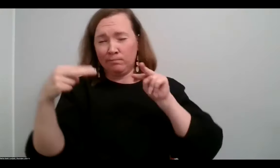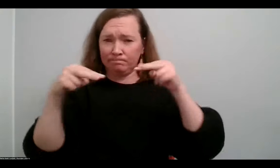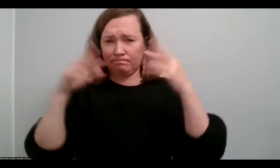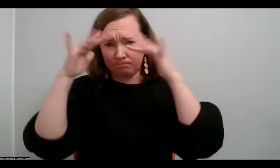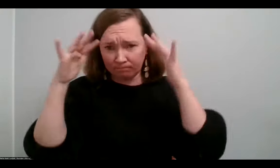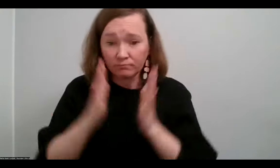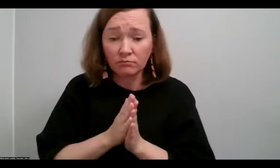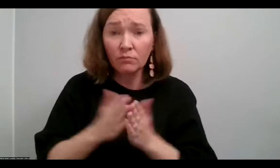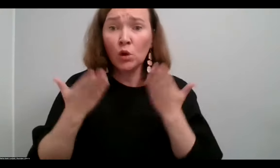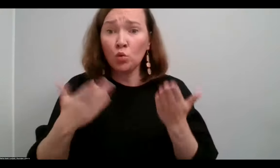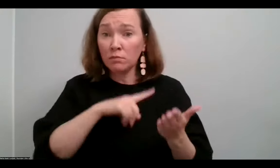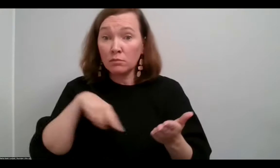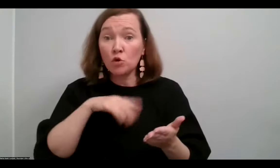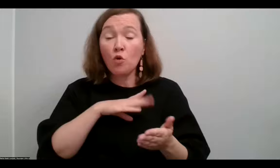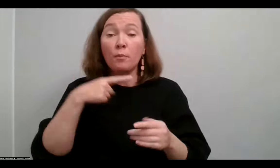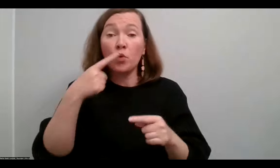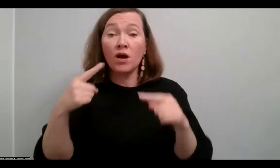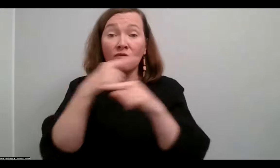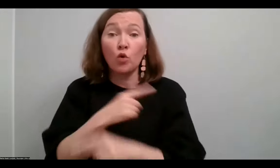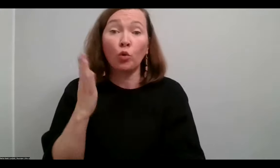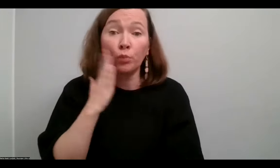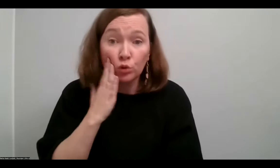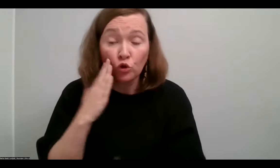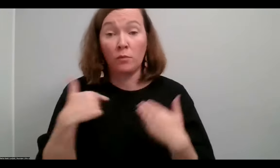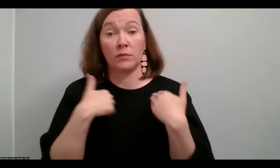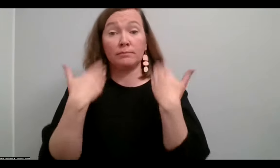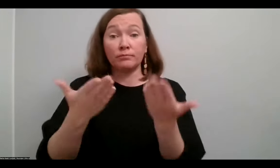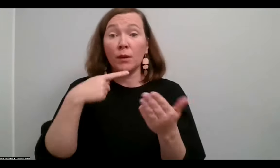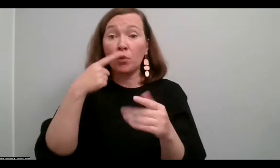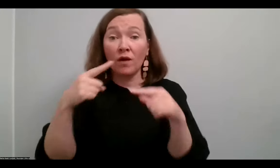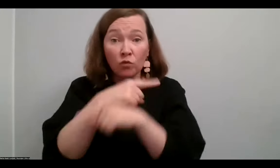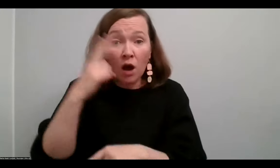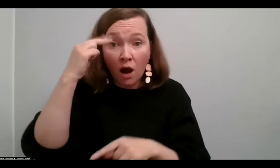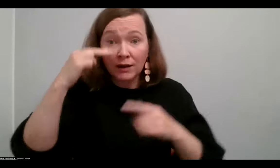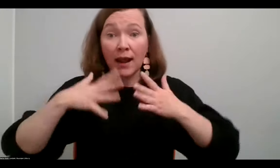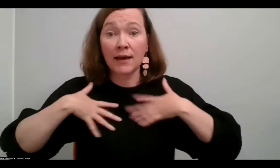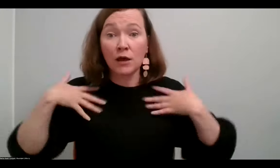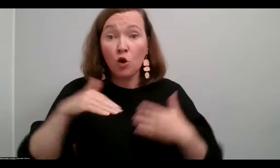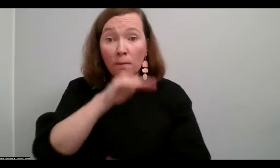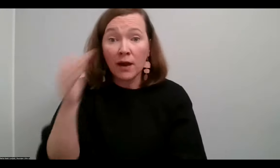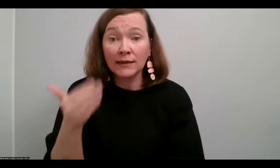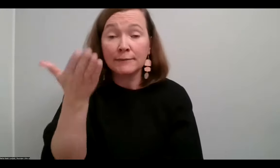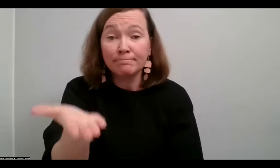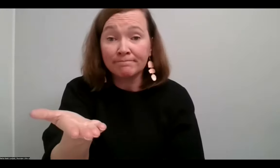niin se pitäisi siirtää suoraan valtion budjettiin. Eli tämä yksi näkökulma, jota on pohdittu. Sitten meillä on puheenvuoro,